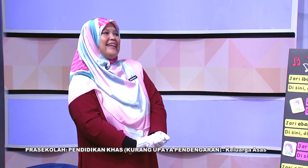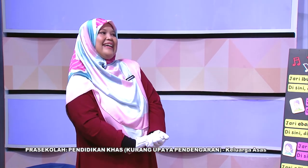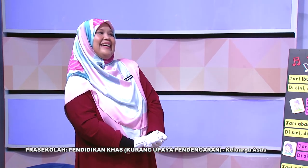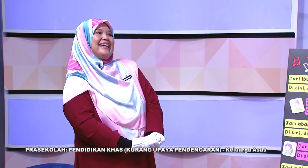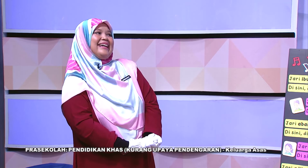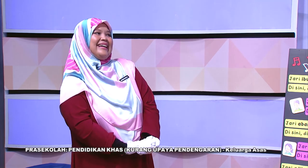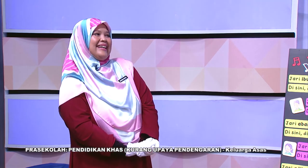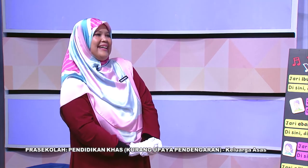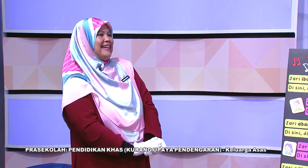ngecek